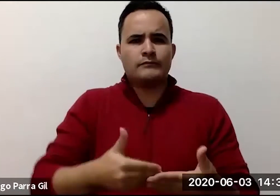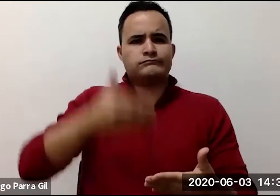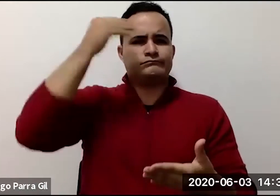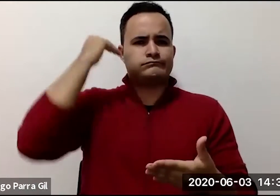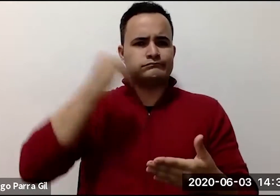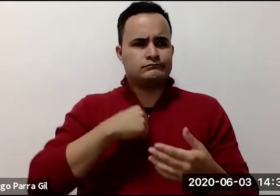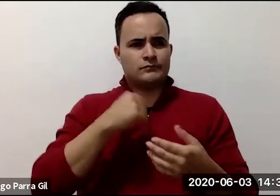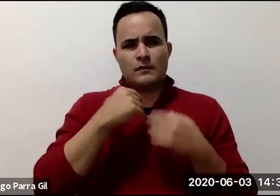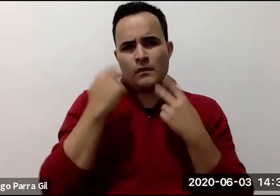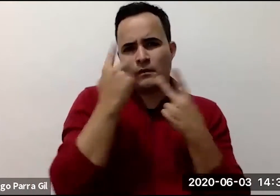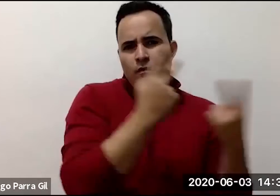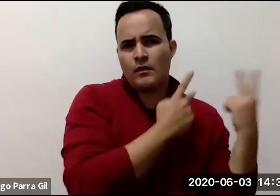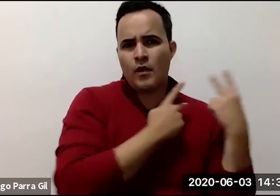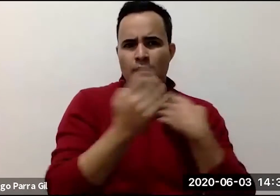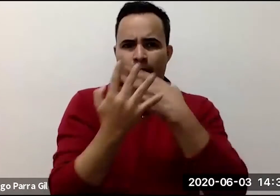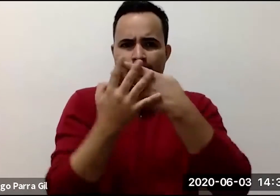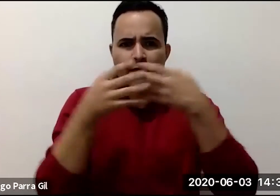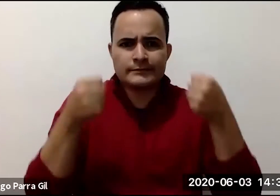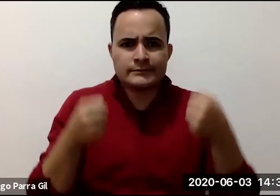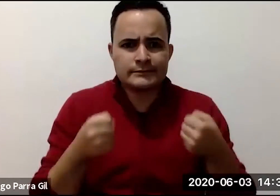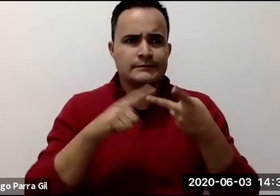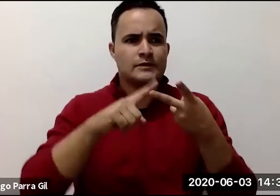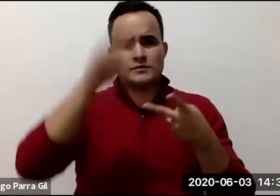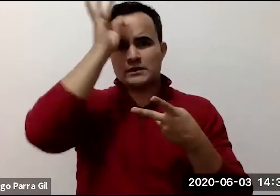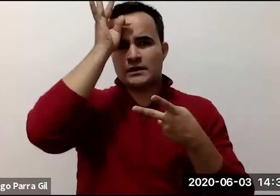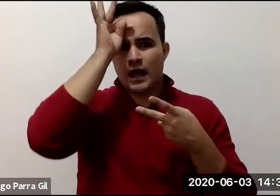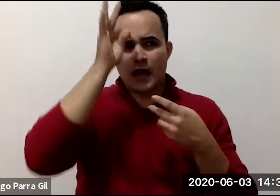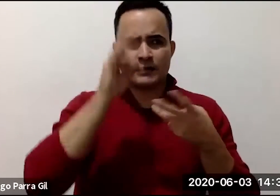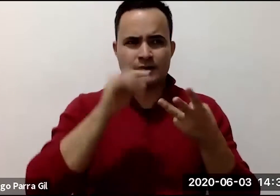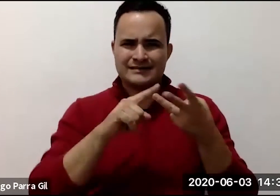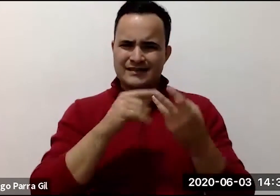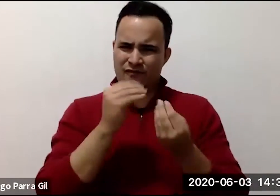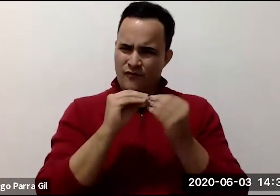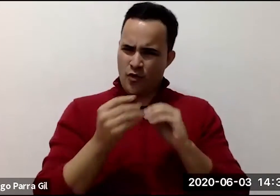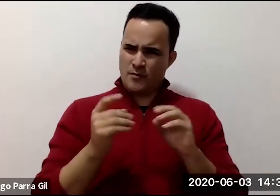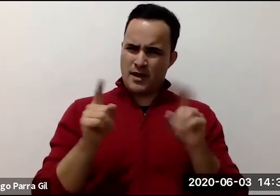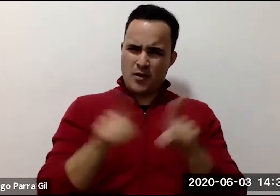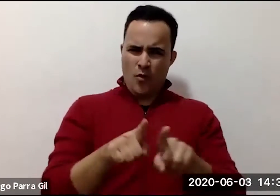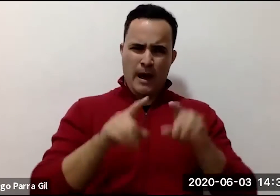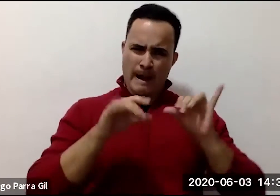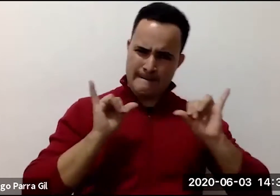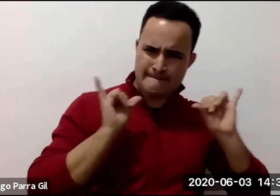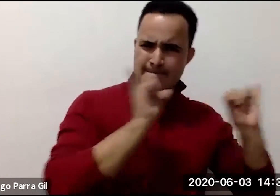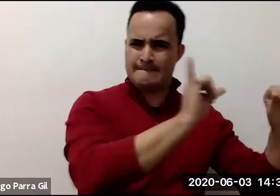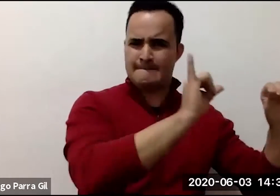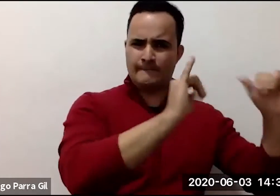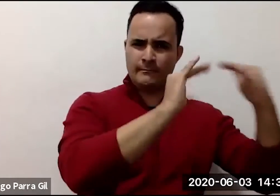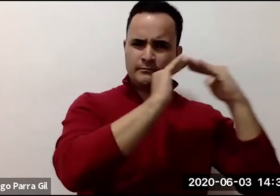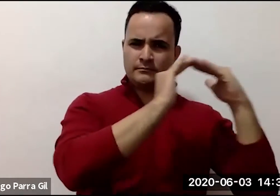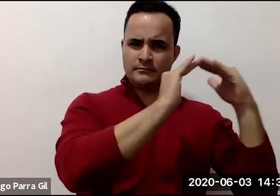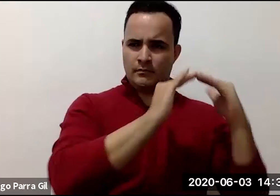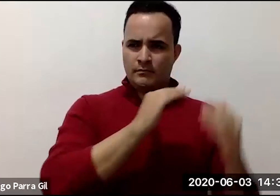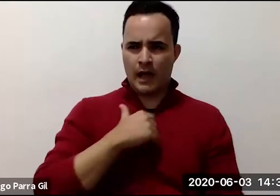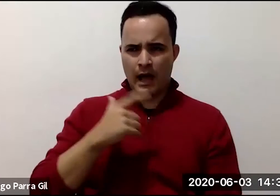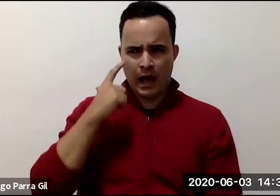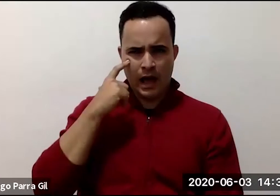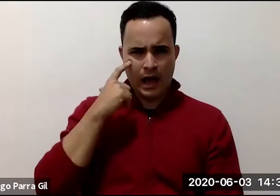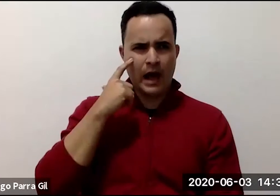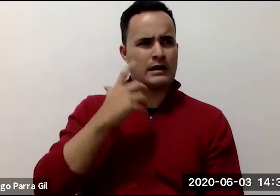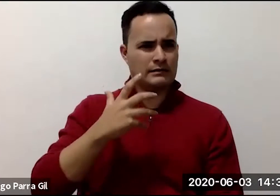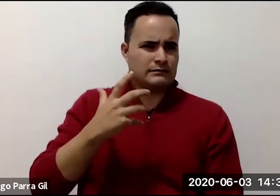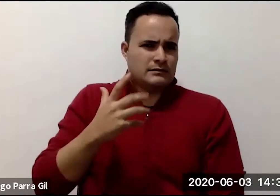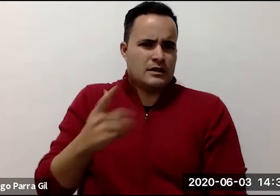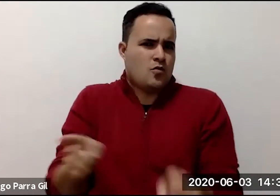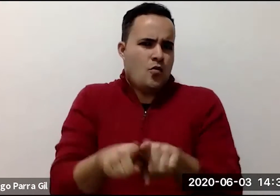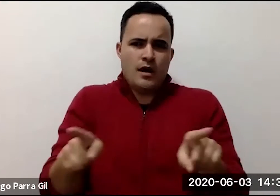los hospitales, los hospicios, ciertos procesos que confinaron y encerraron a los anormales,